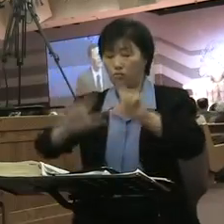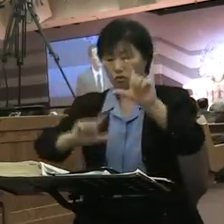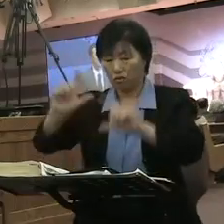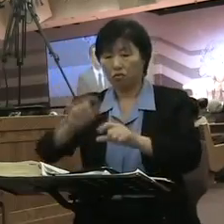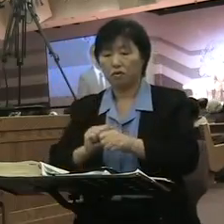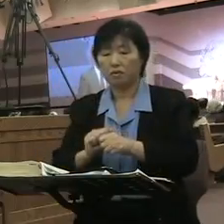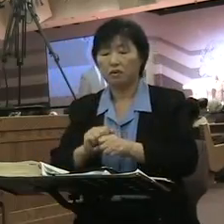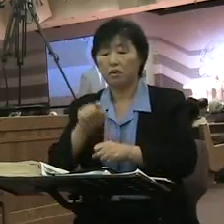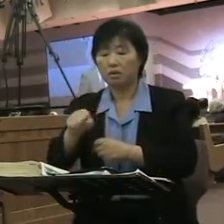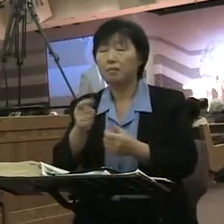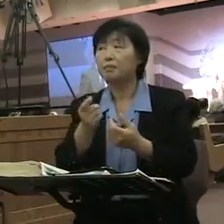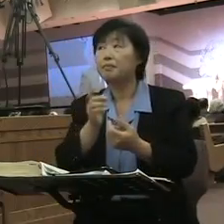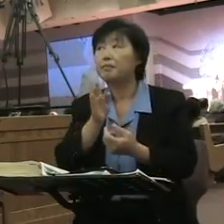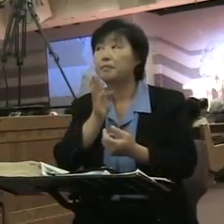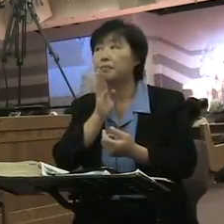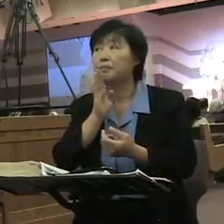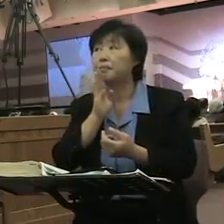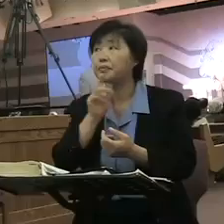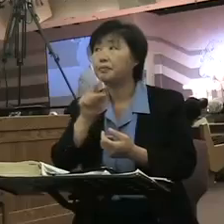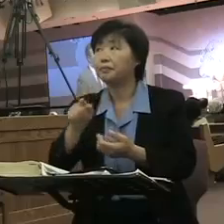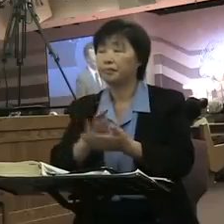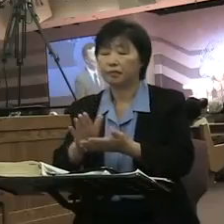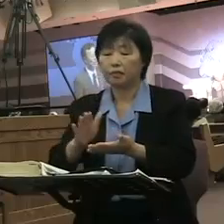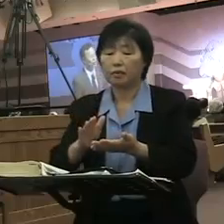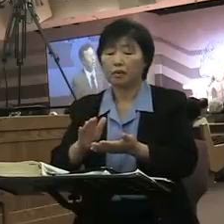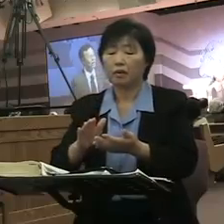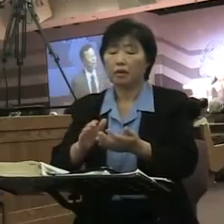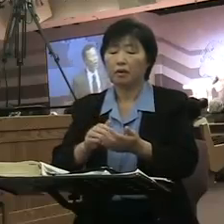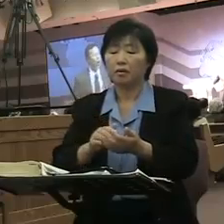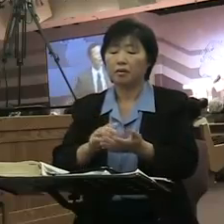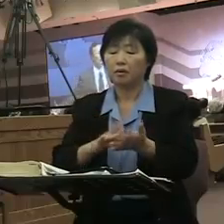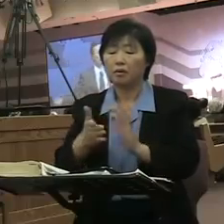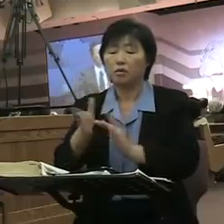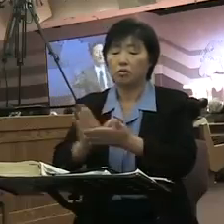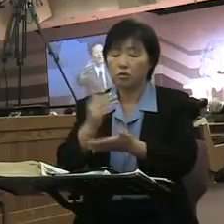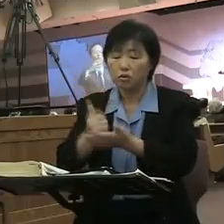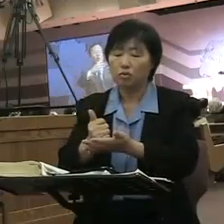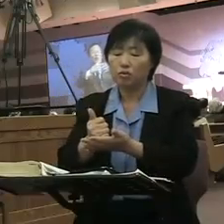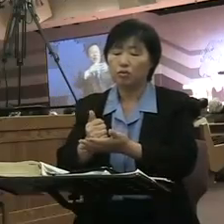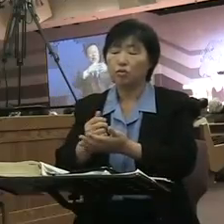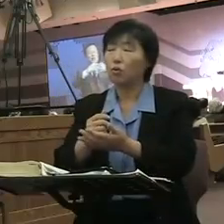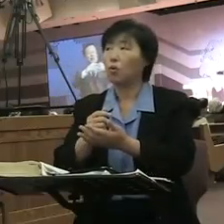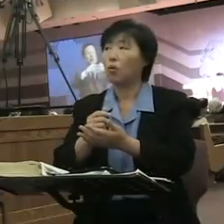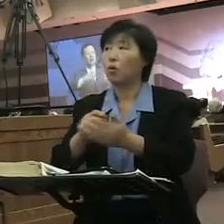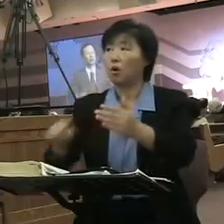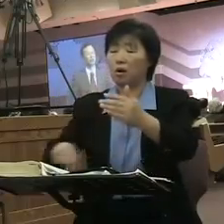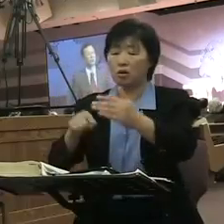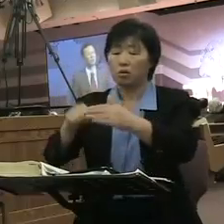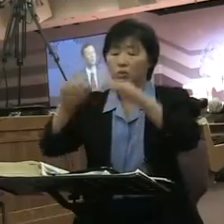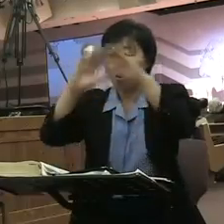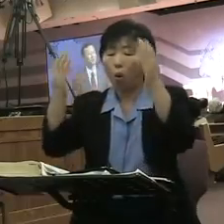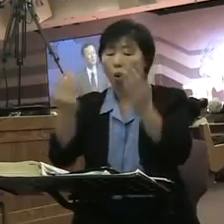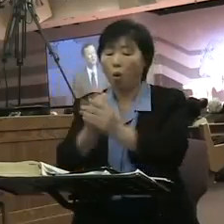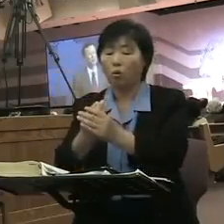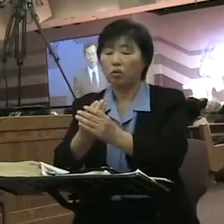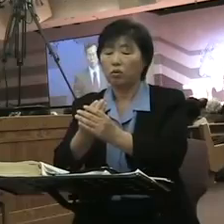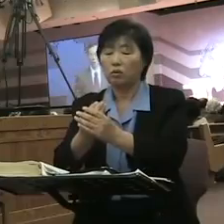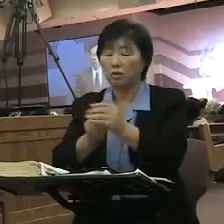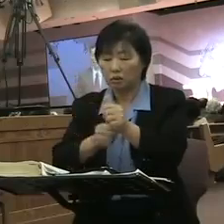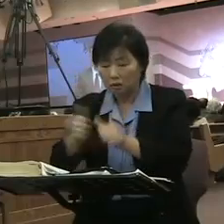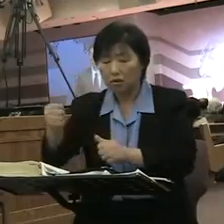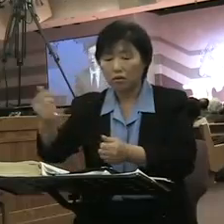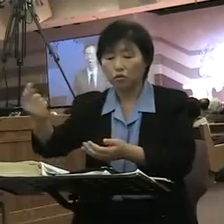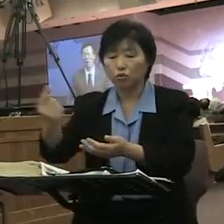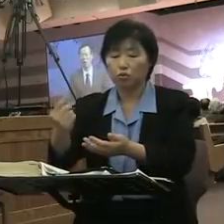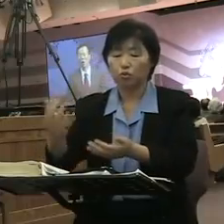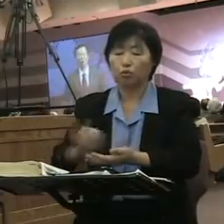것입니다. 사랑하는 성도 여러분, 예수 그리스도 안에서 우리에게 모든 축복이 주어졌다는 사실을 깨달으시고 예수